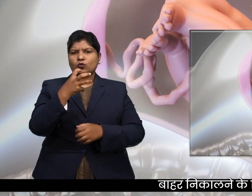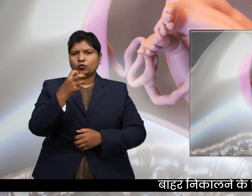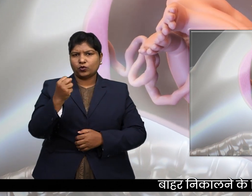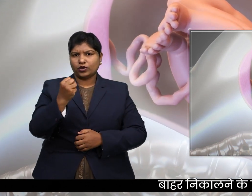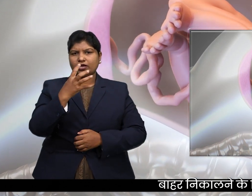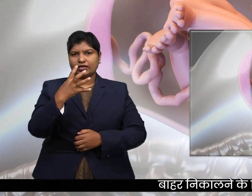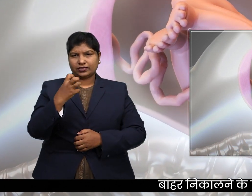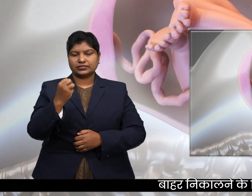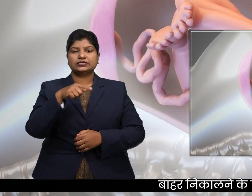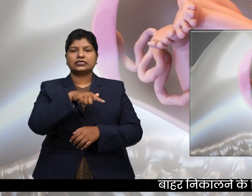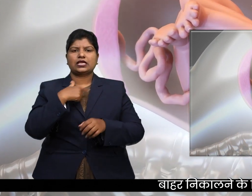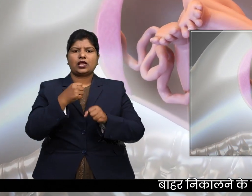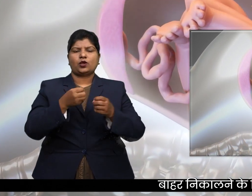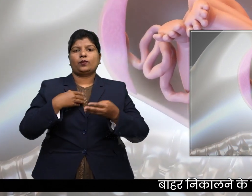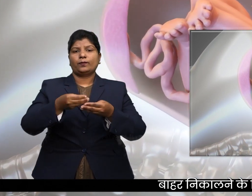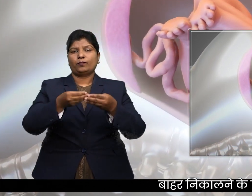के लिए